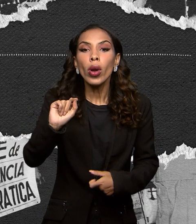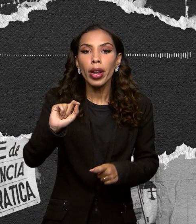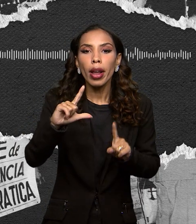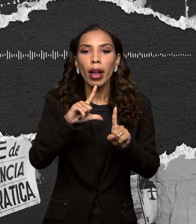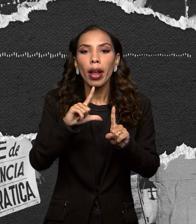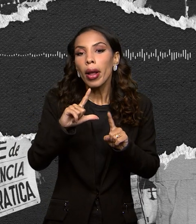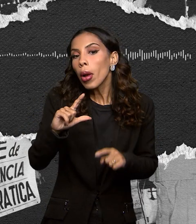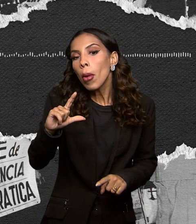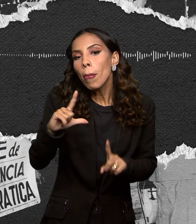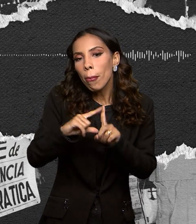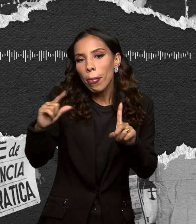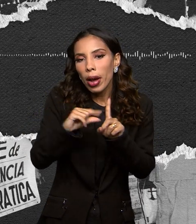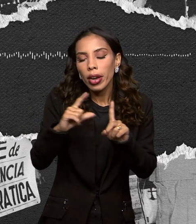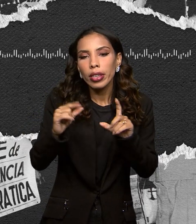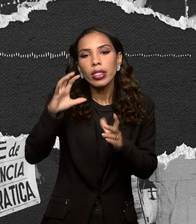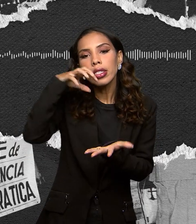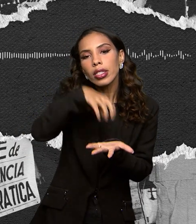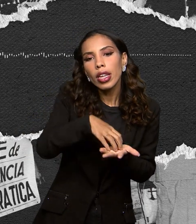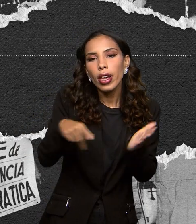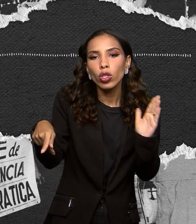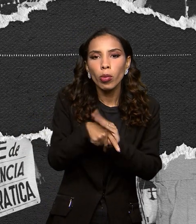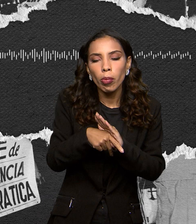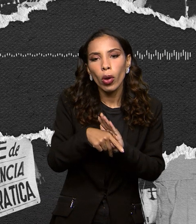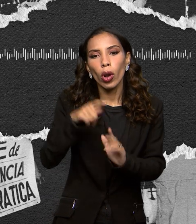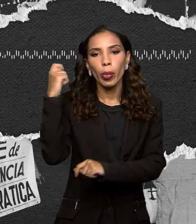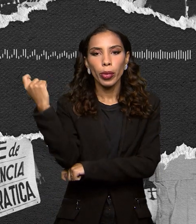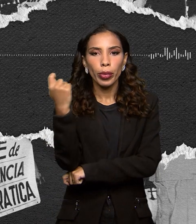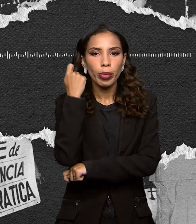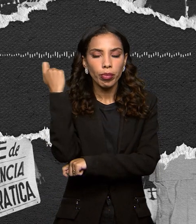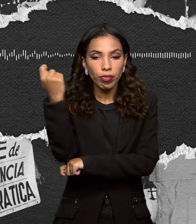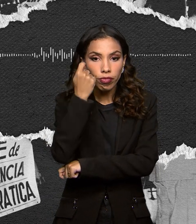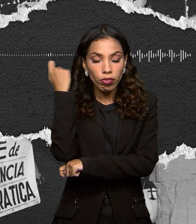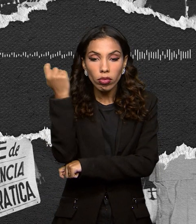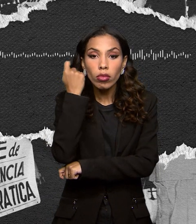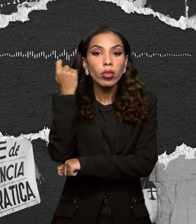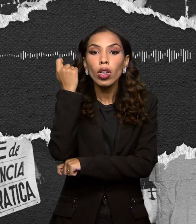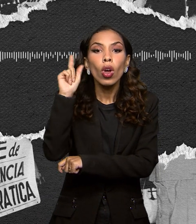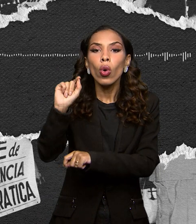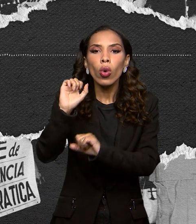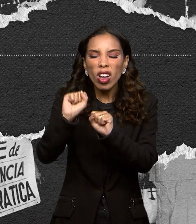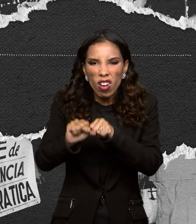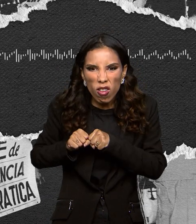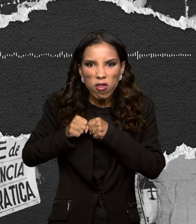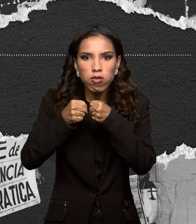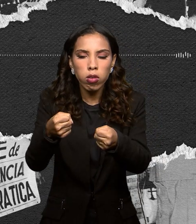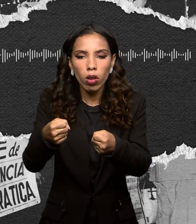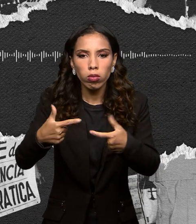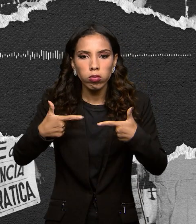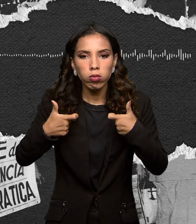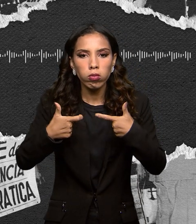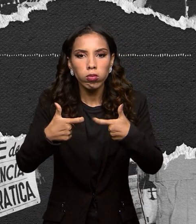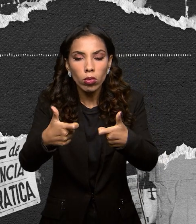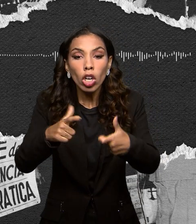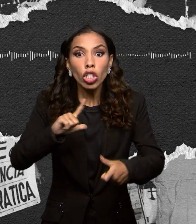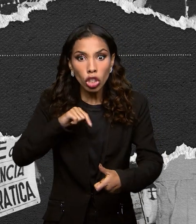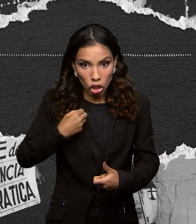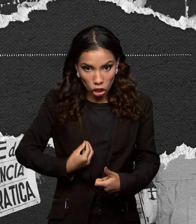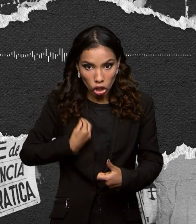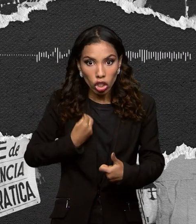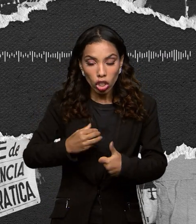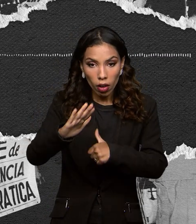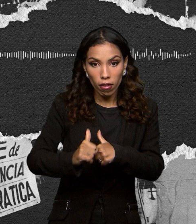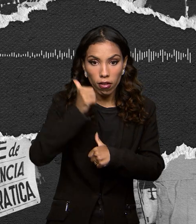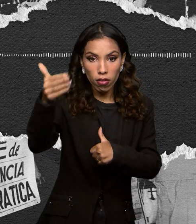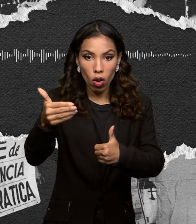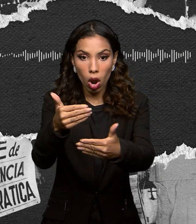Piratini, sede do governo estadual do Rio Grande do Sul. Ele virou uma espécie de fortaleza de guerra, com barricadas do lado de fora.